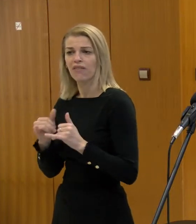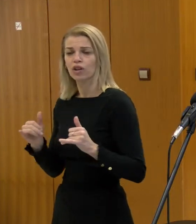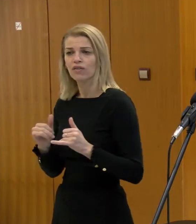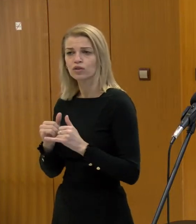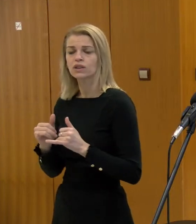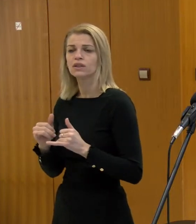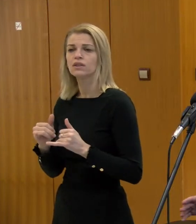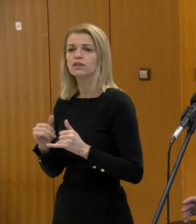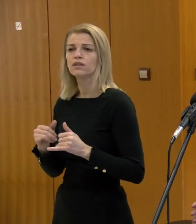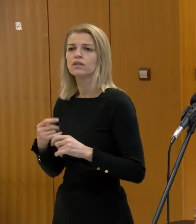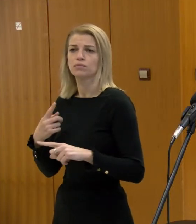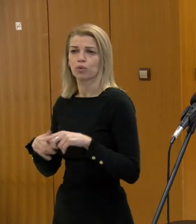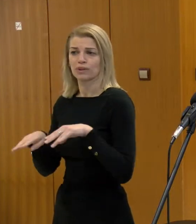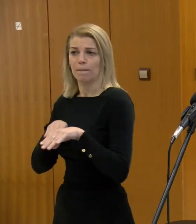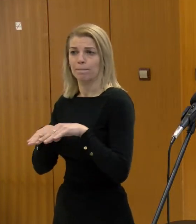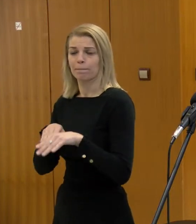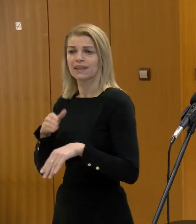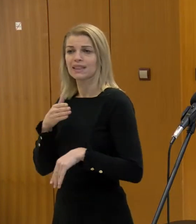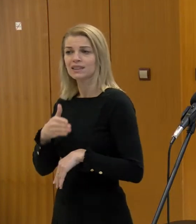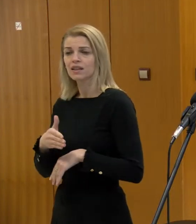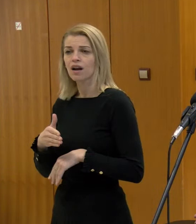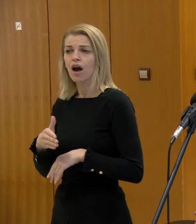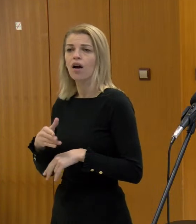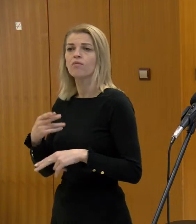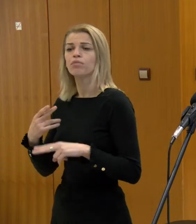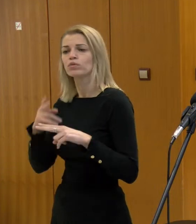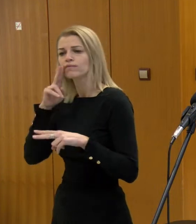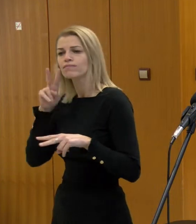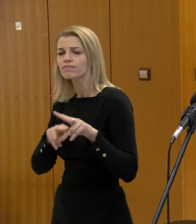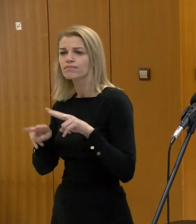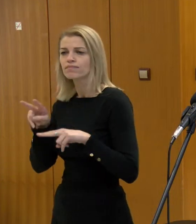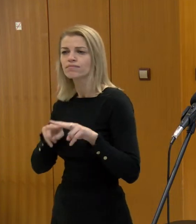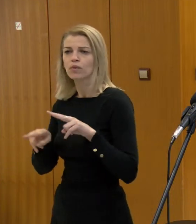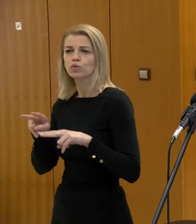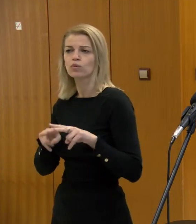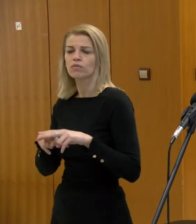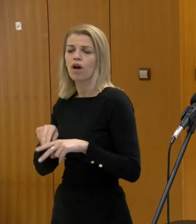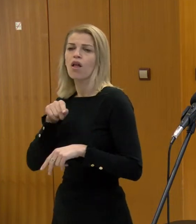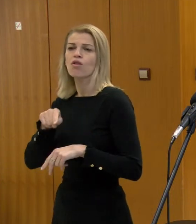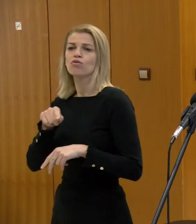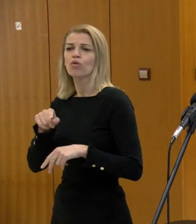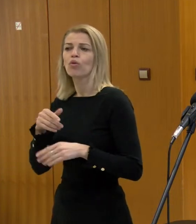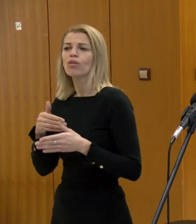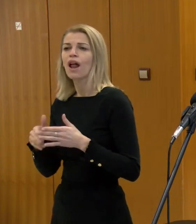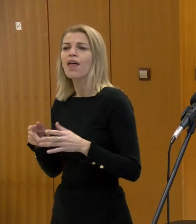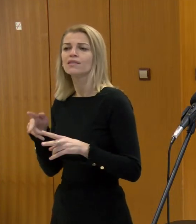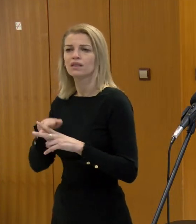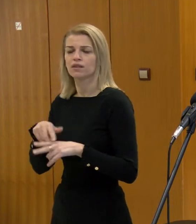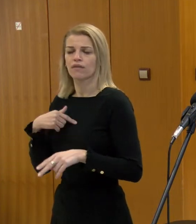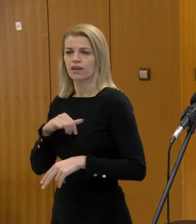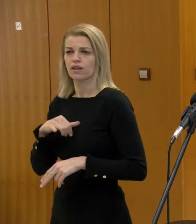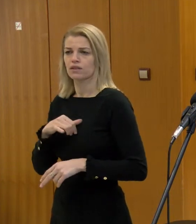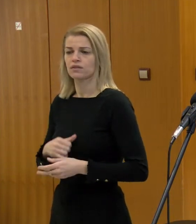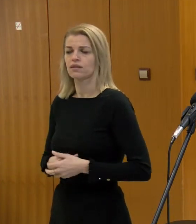a po posúdení všetkých aspektov, čiže do tohto nechcem nejako ďalej zasahovať.